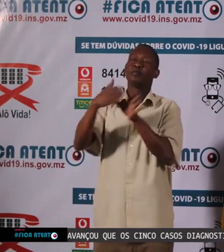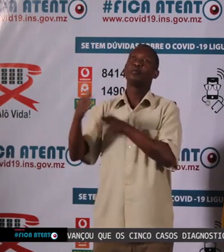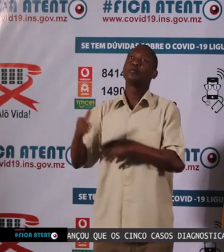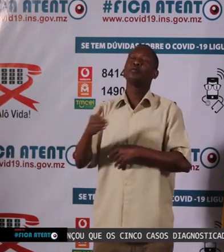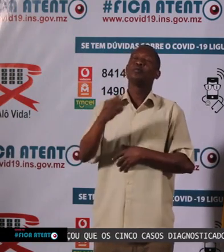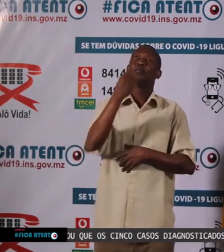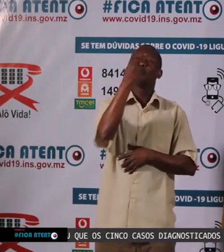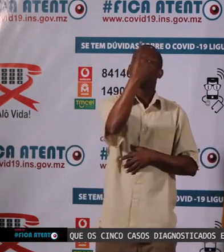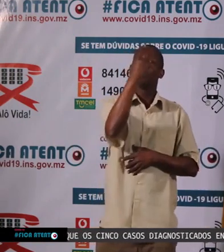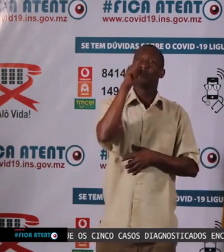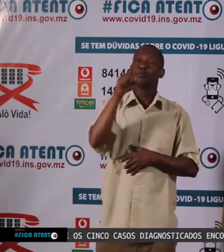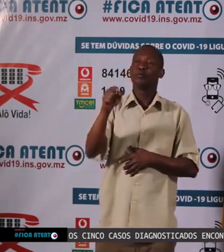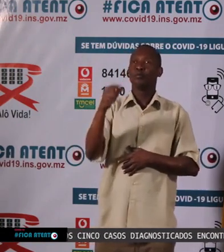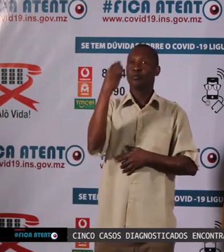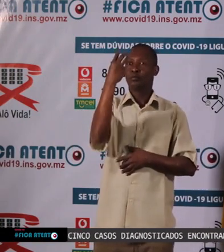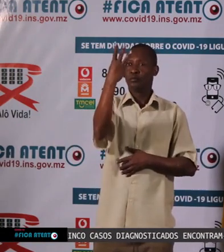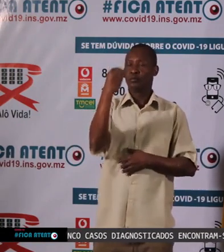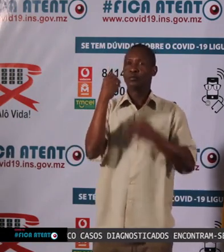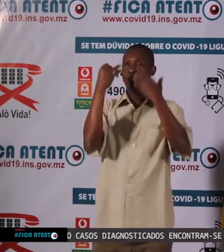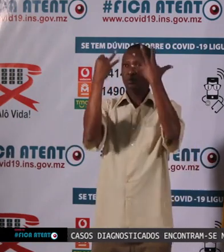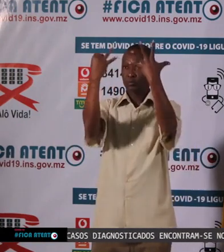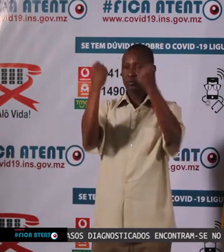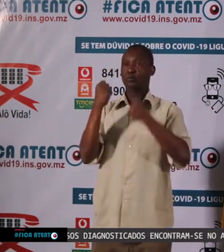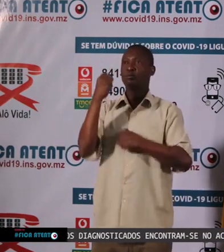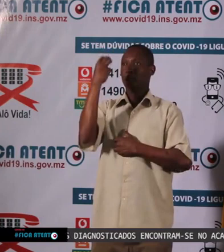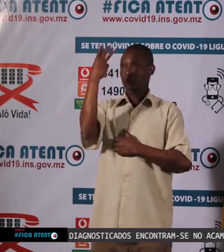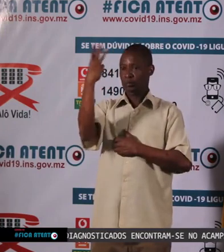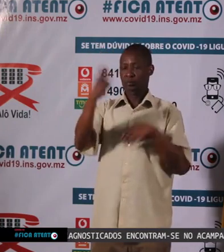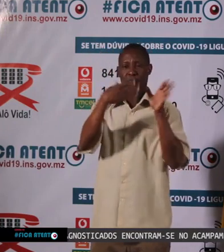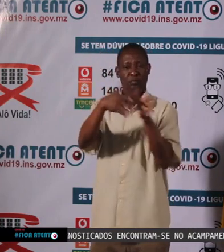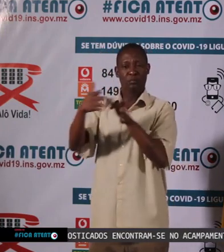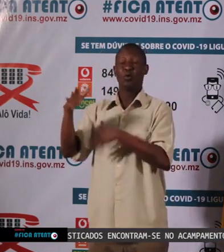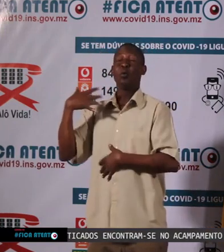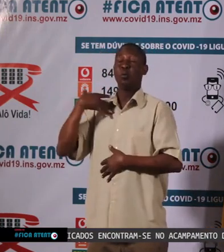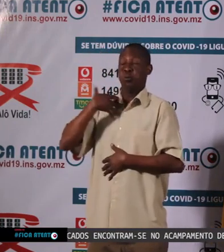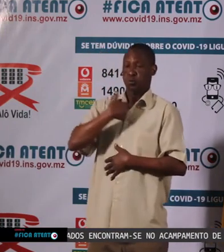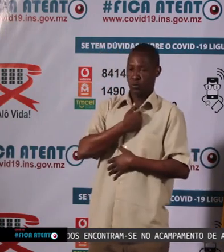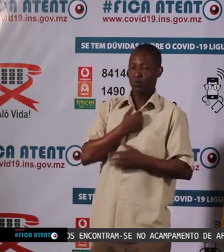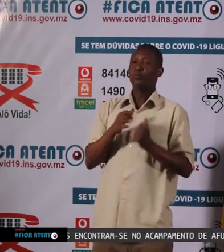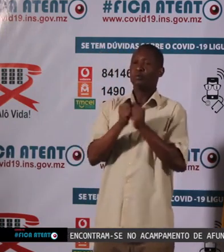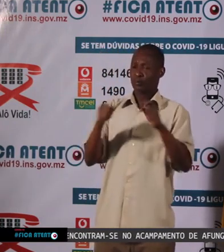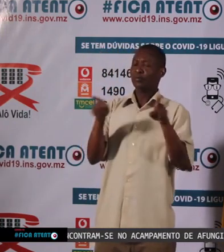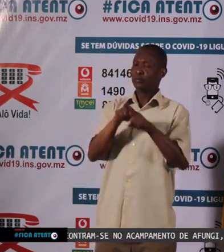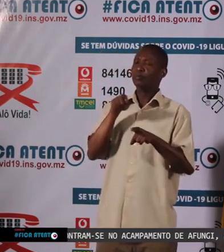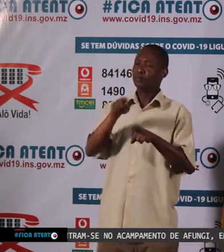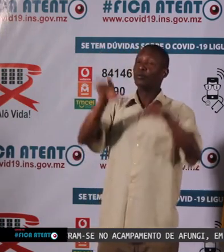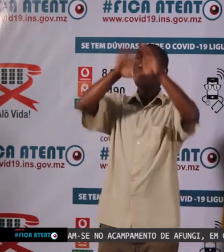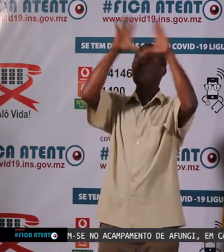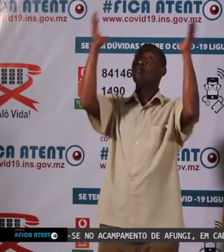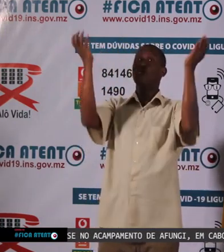2.373 óbitos e corresponde a uma redução também no número de óbitos a nível